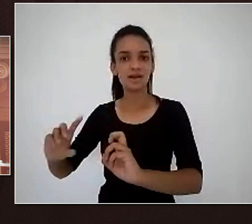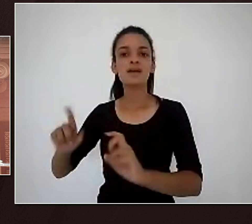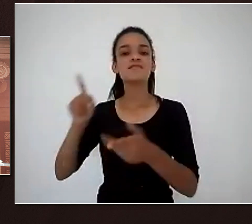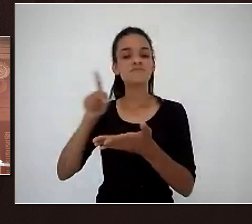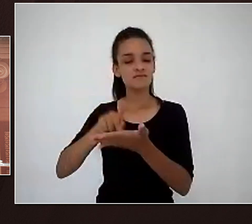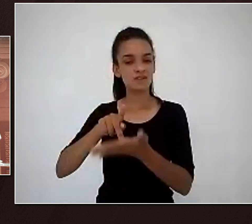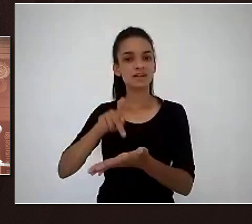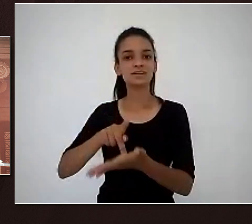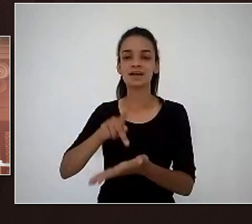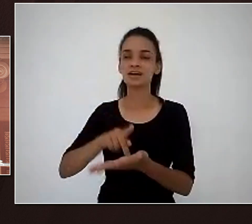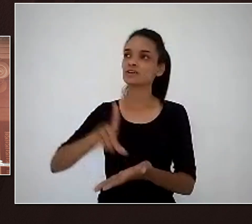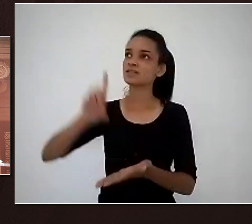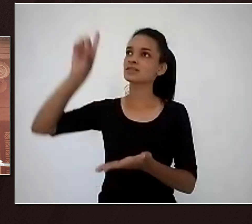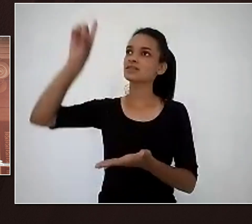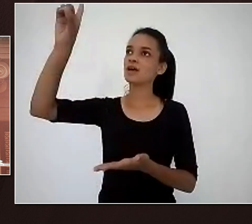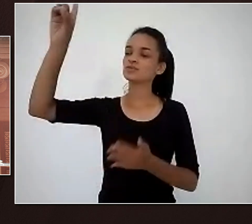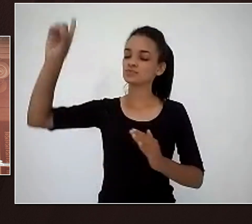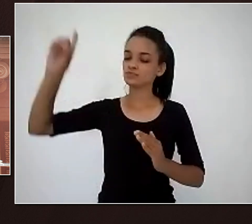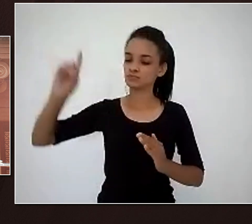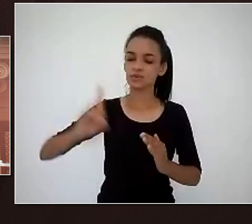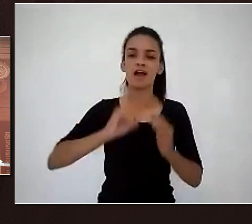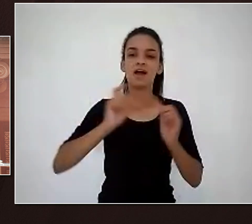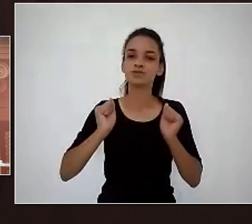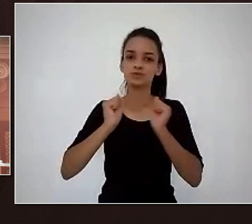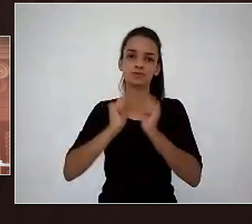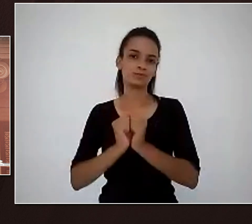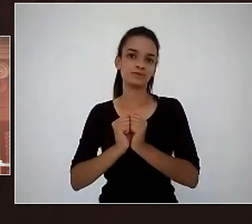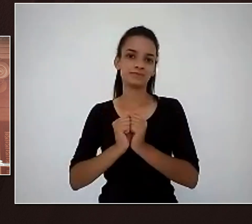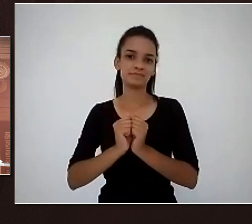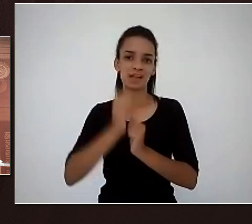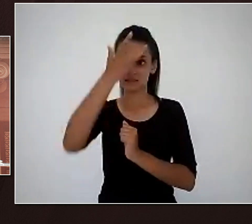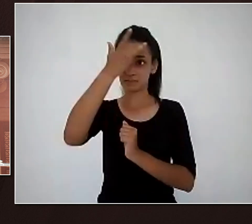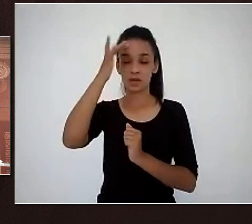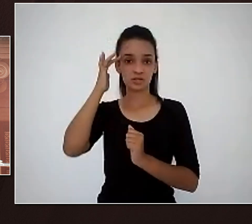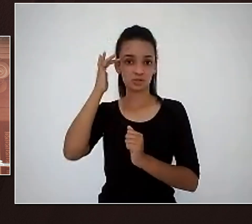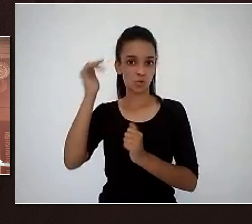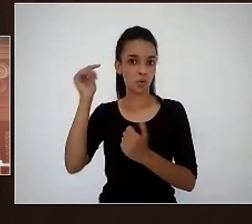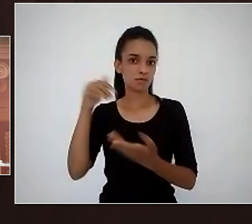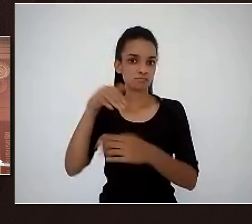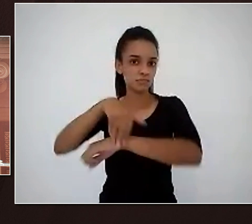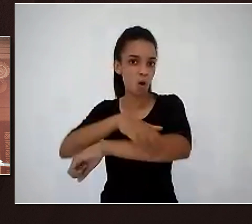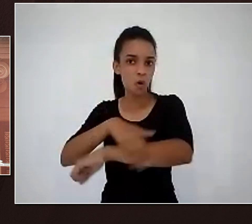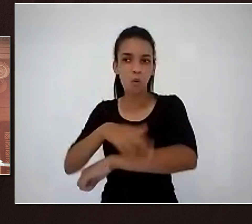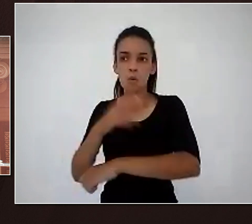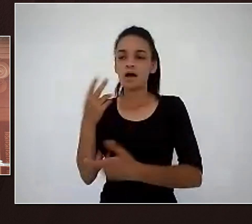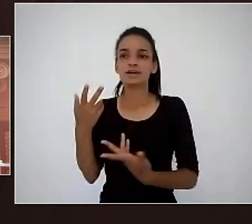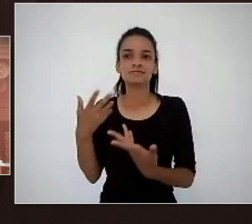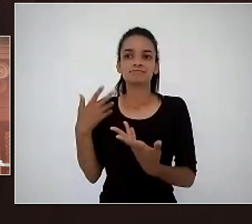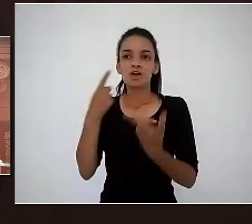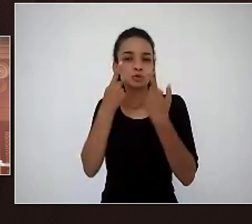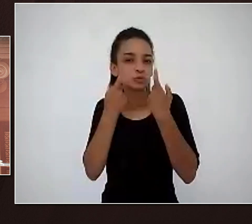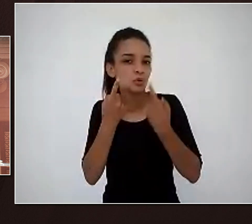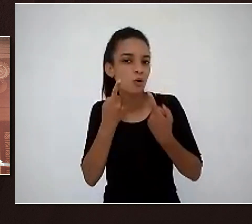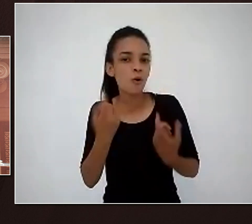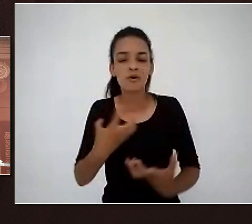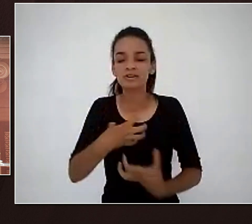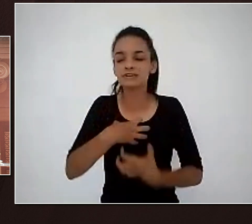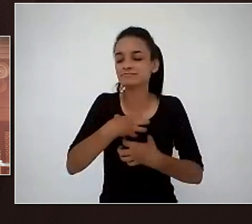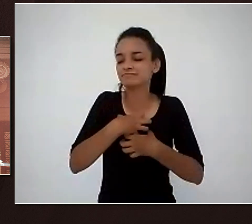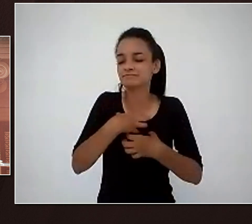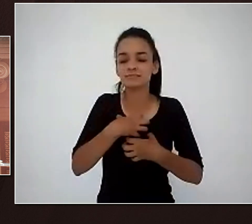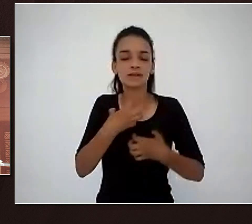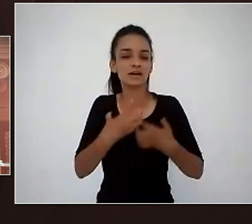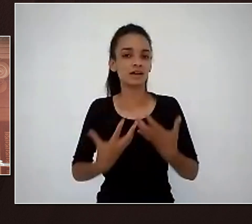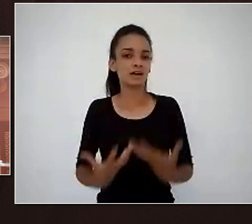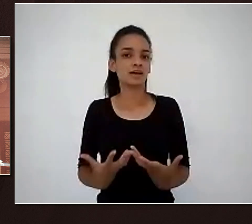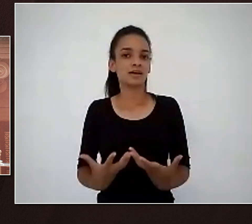emocionam, choram por ter encontrado o seu lar. Queridos irmãos, é isso, essa realidade que nós devemos manter, tá bom?